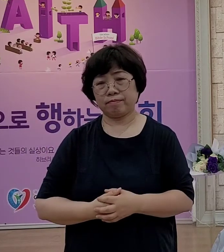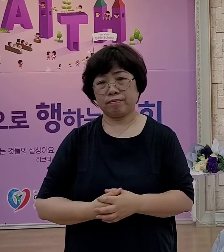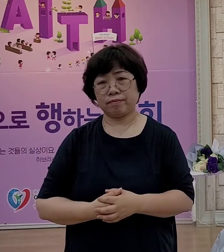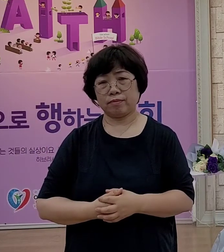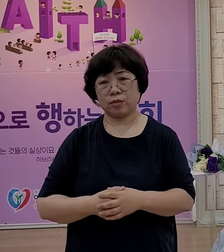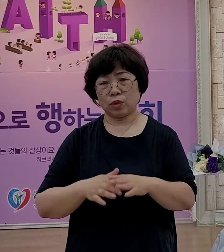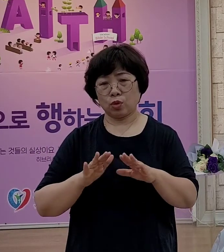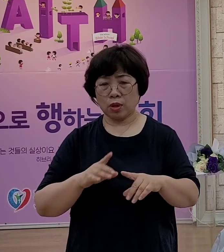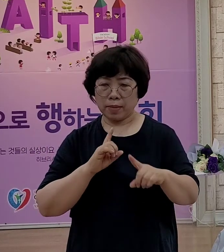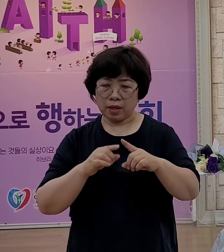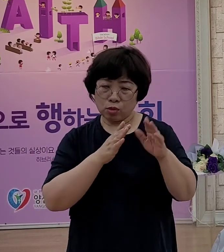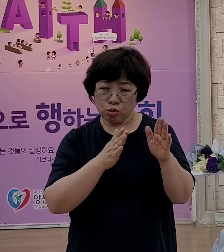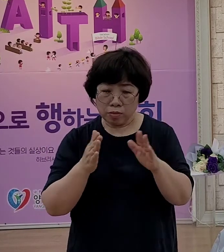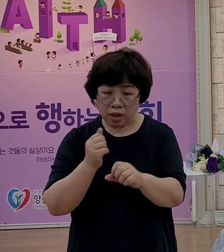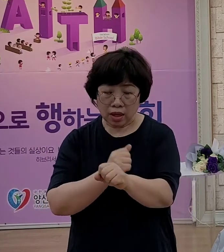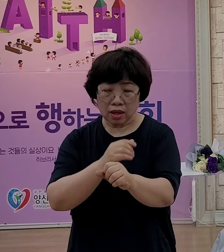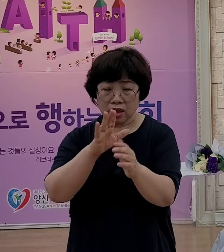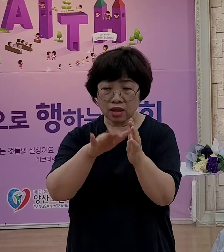말씀을 준비하면서